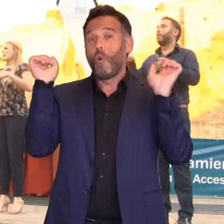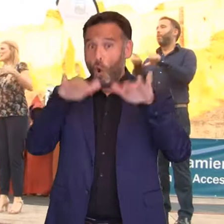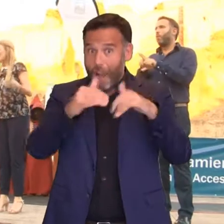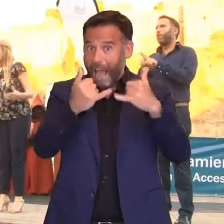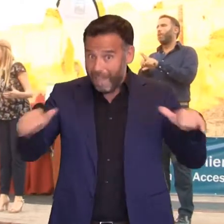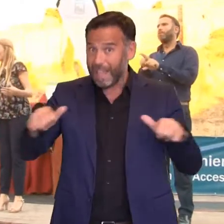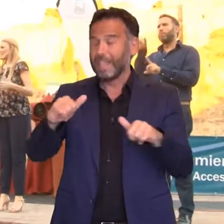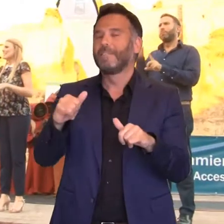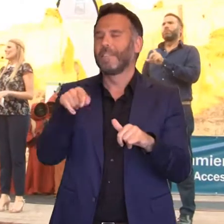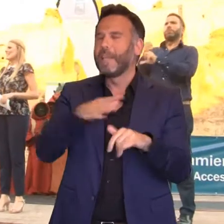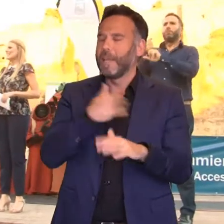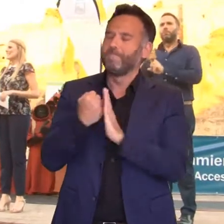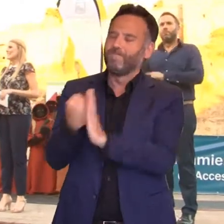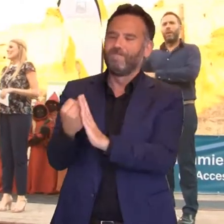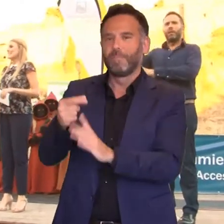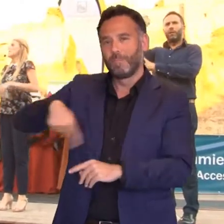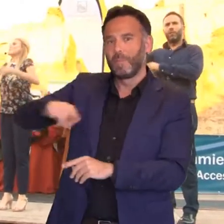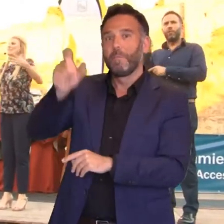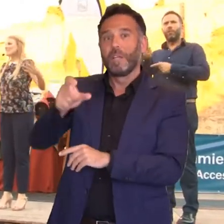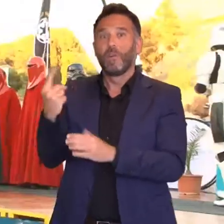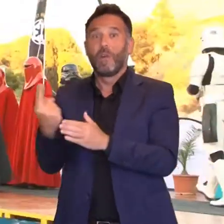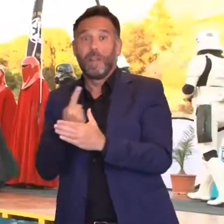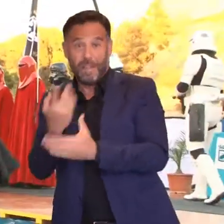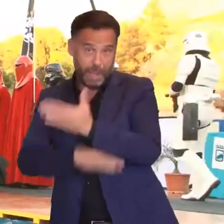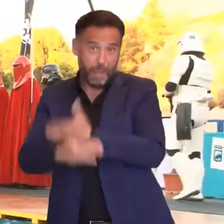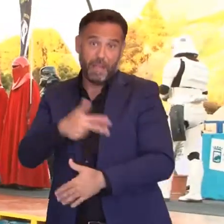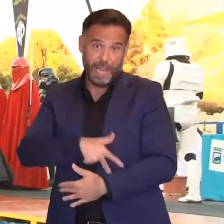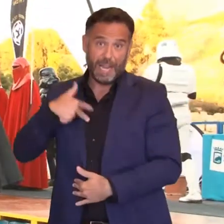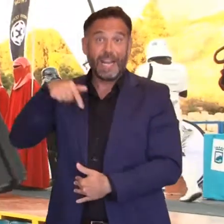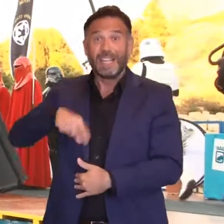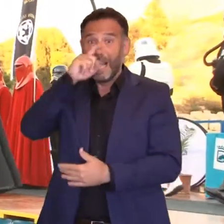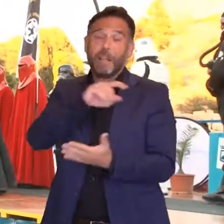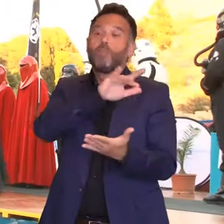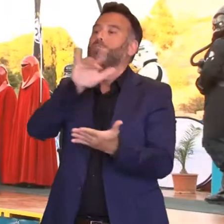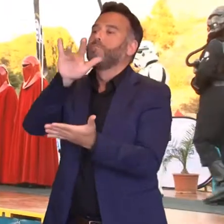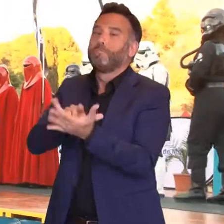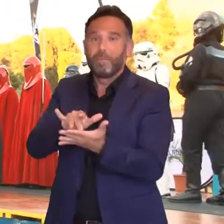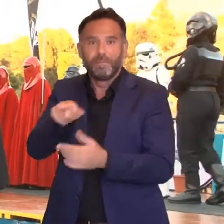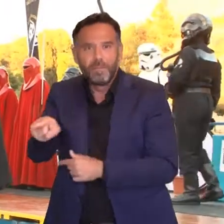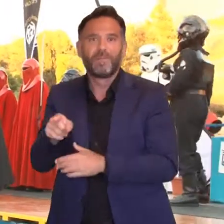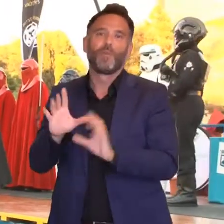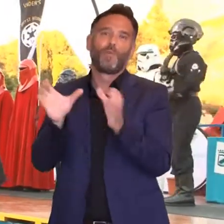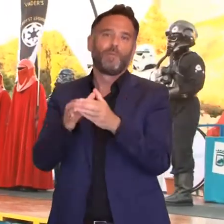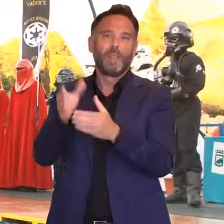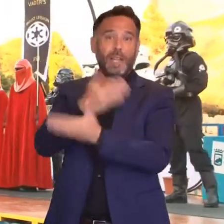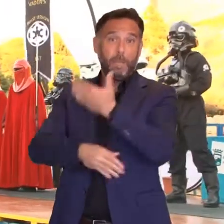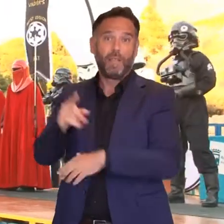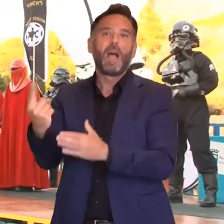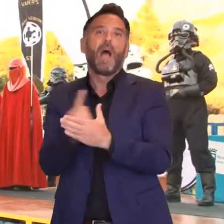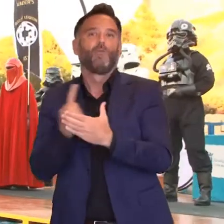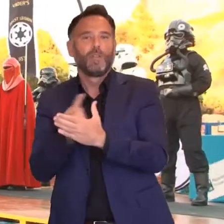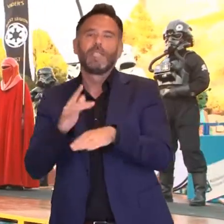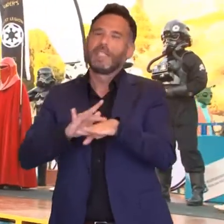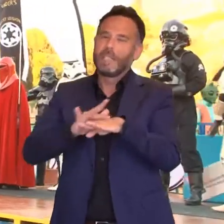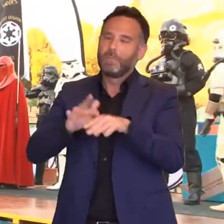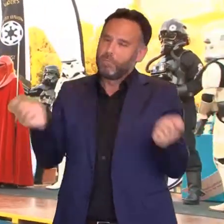Esgrima Solidaria pretende favorecer y visibilizar las personas con diversidad funcional. Este año, y en su tercera edición, estará especialmente